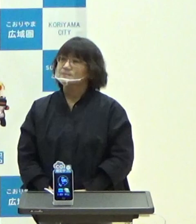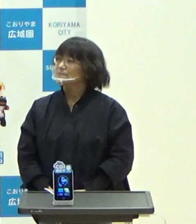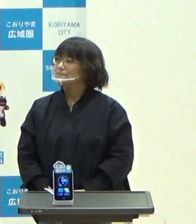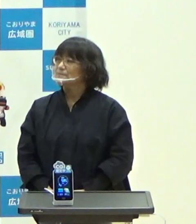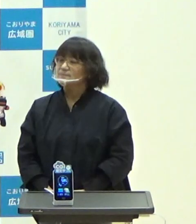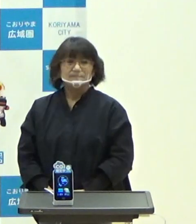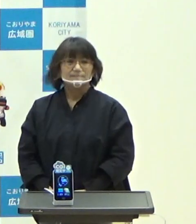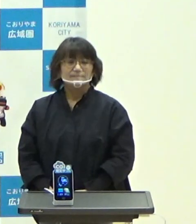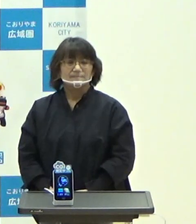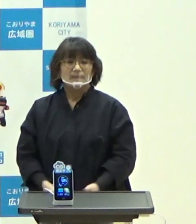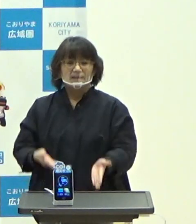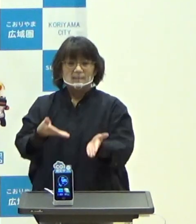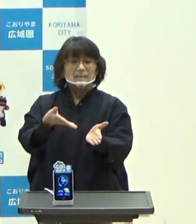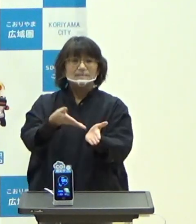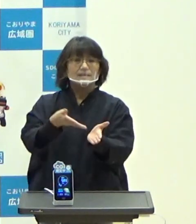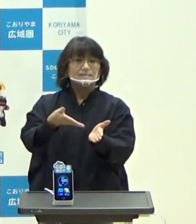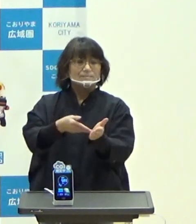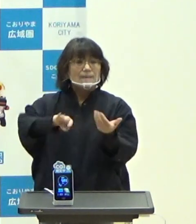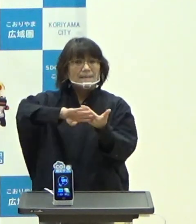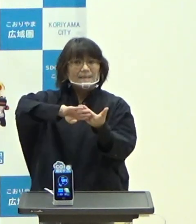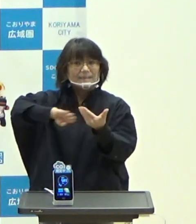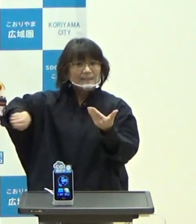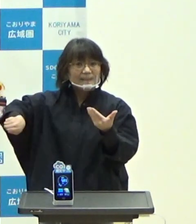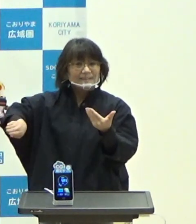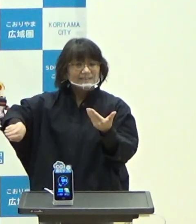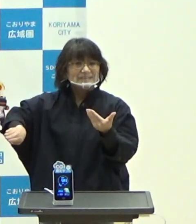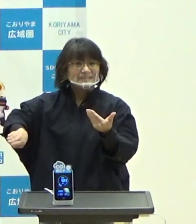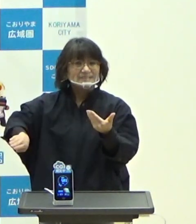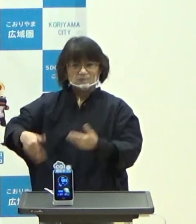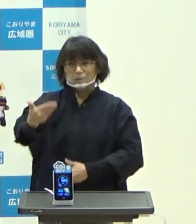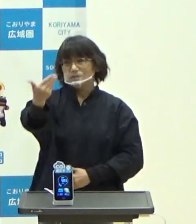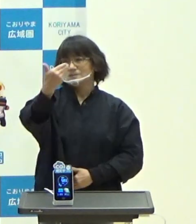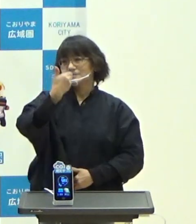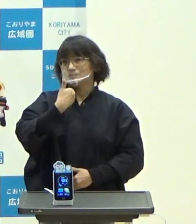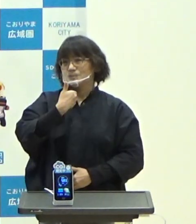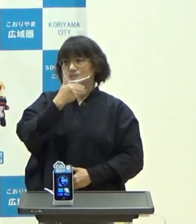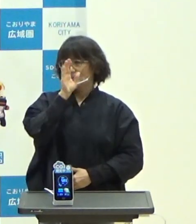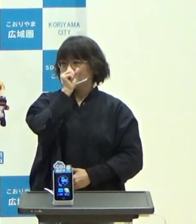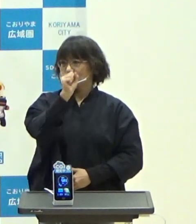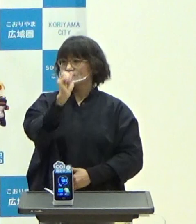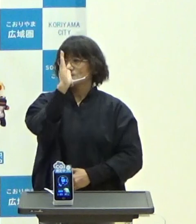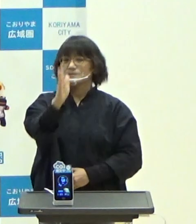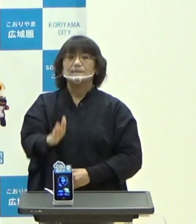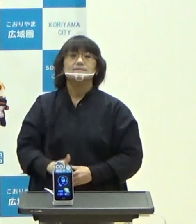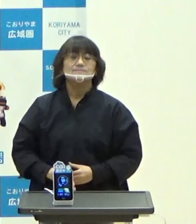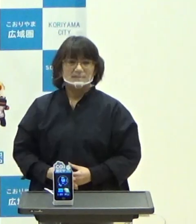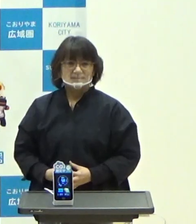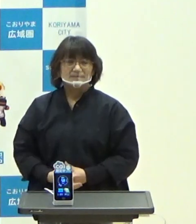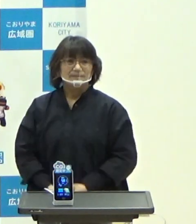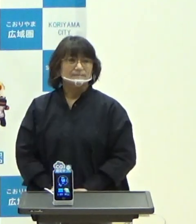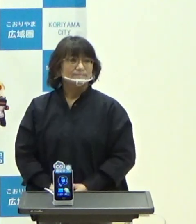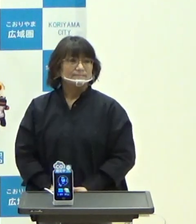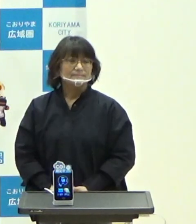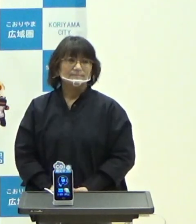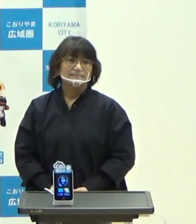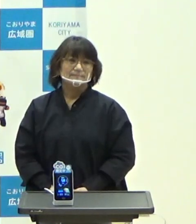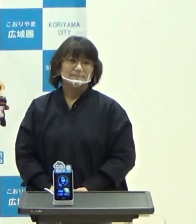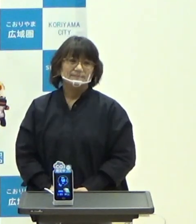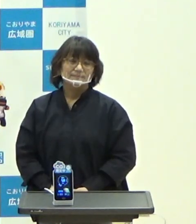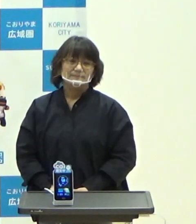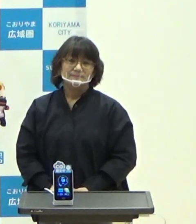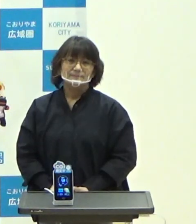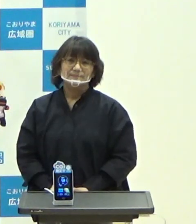それでは説明項目以外につきまして質問を受けしたいと思います。よろしいですか。福島民事務所、よろしい